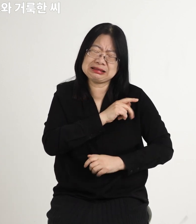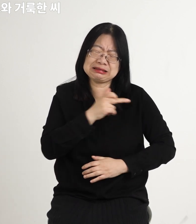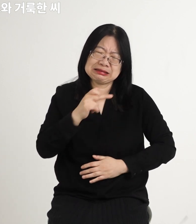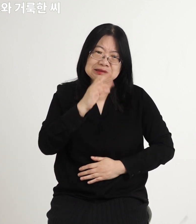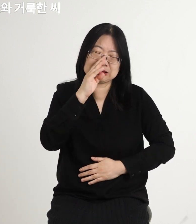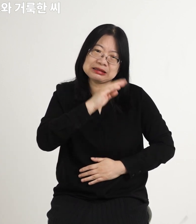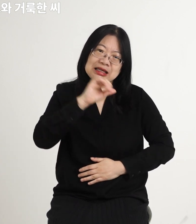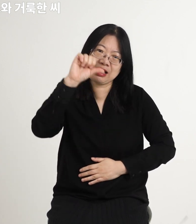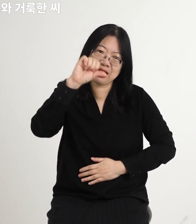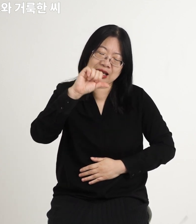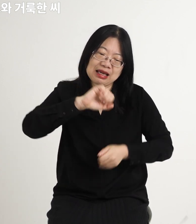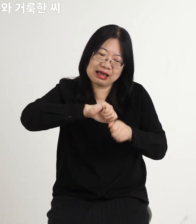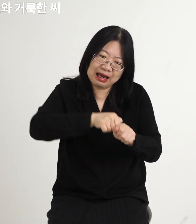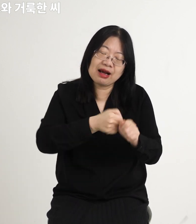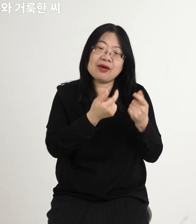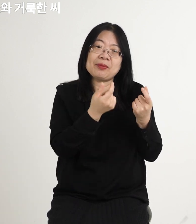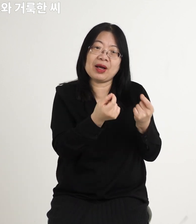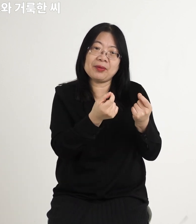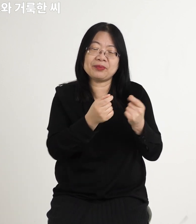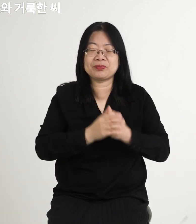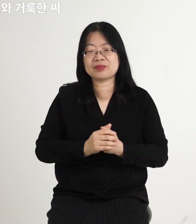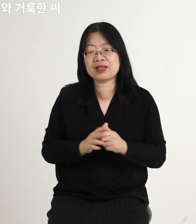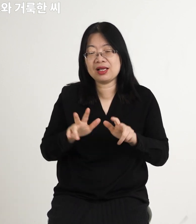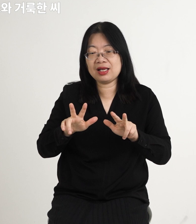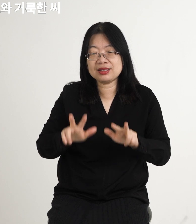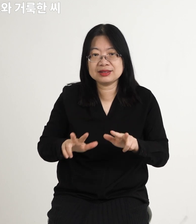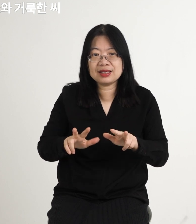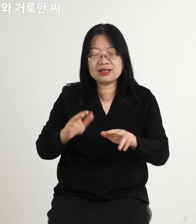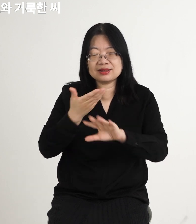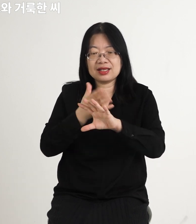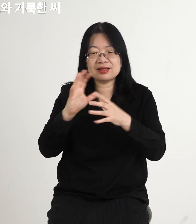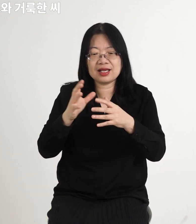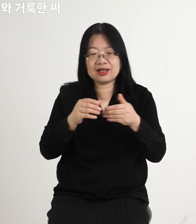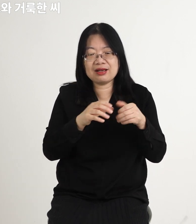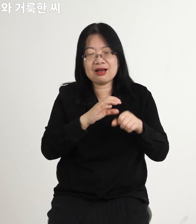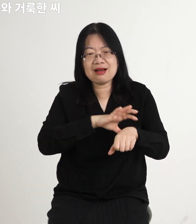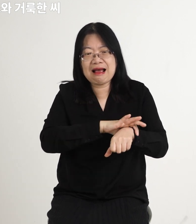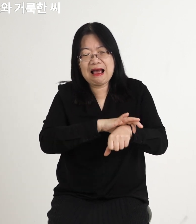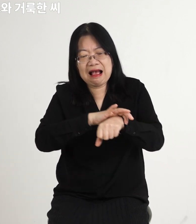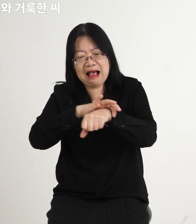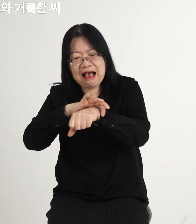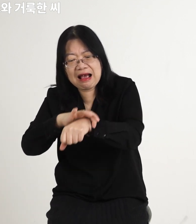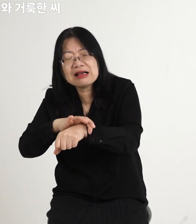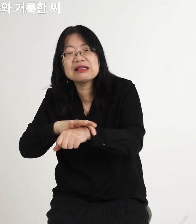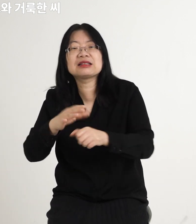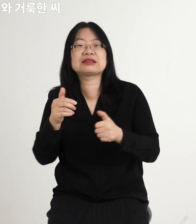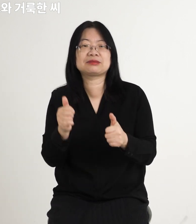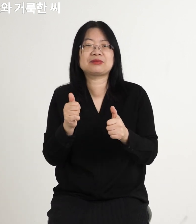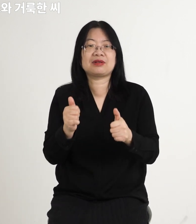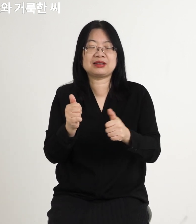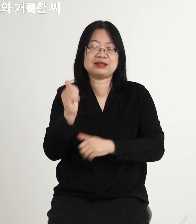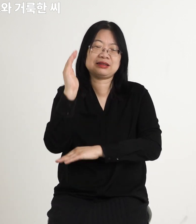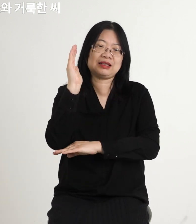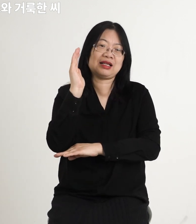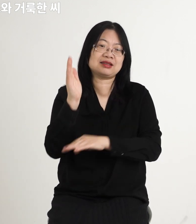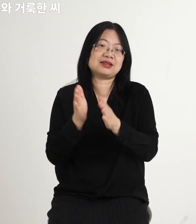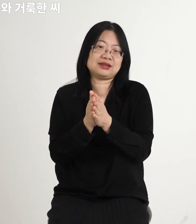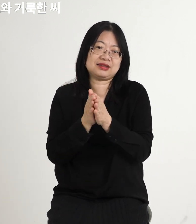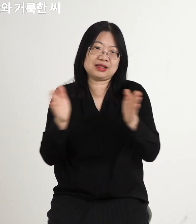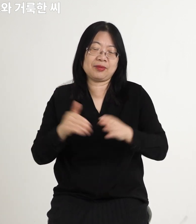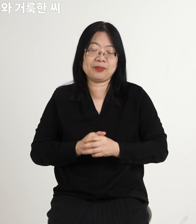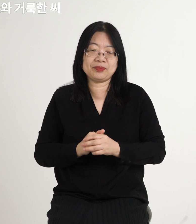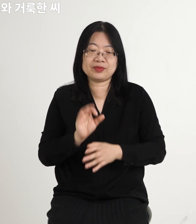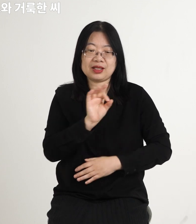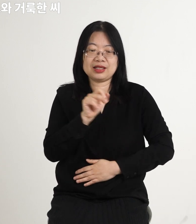이제 다른 나라로 끌려갈 것을 암시하는 심판이 전제됩니다. 그러니까 이사야서는